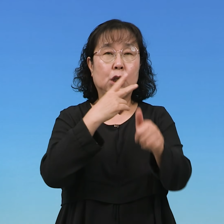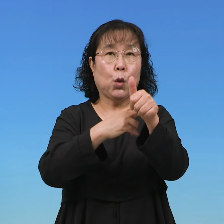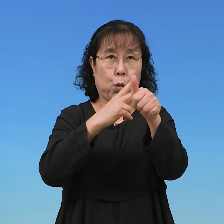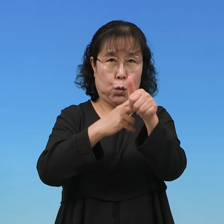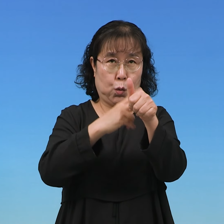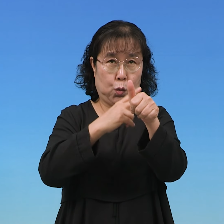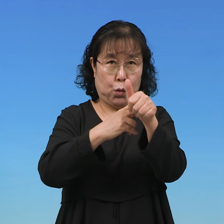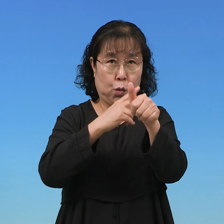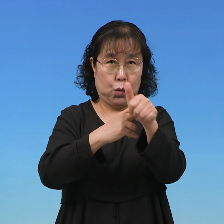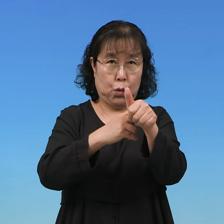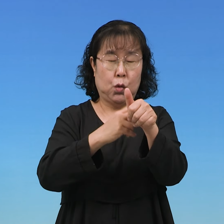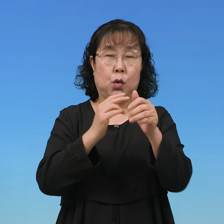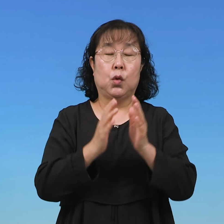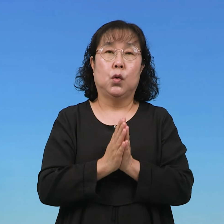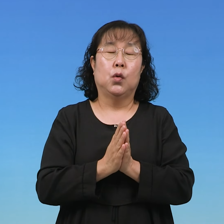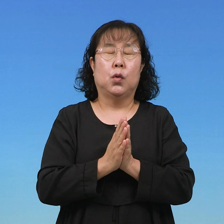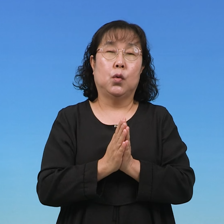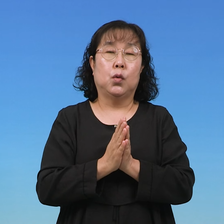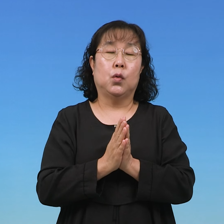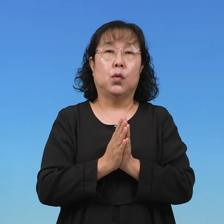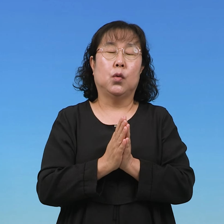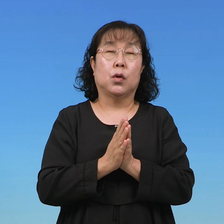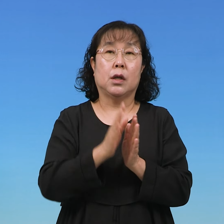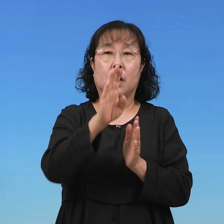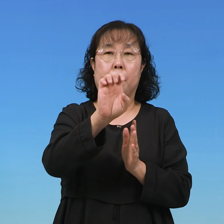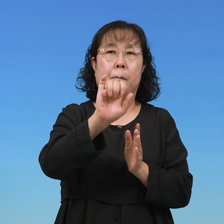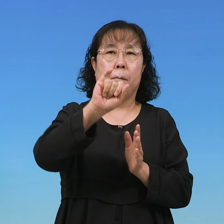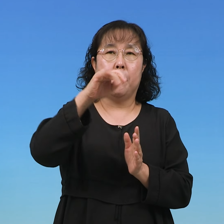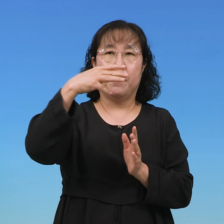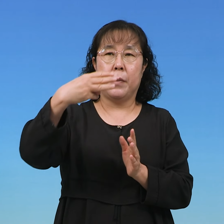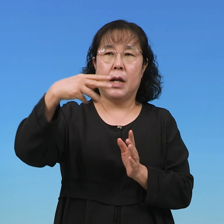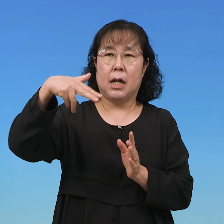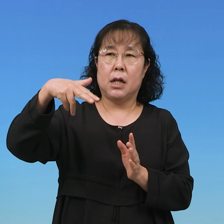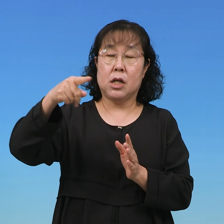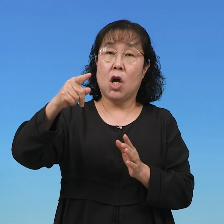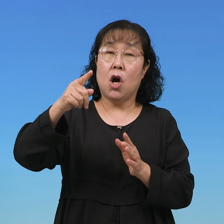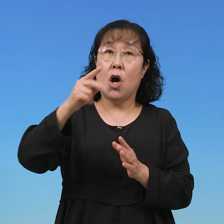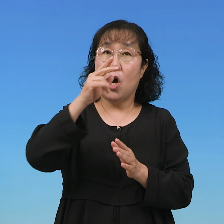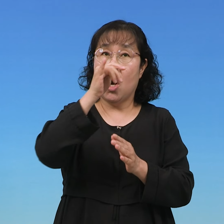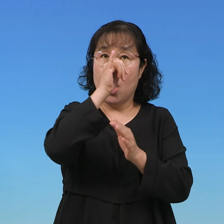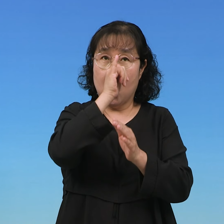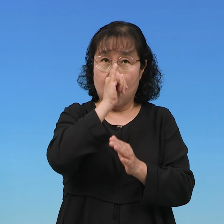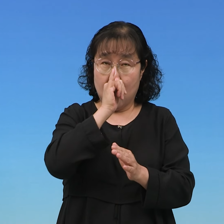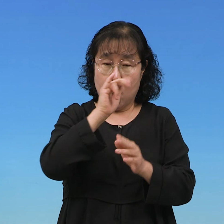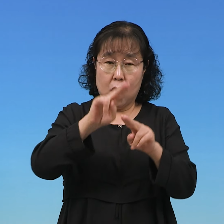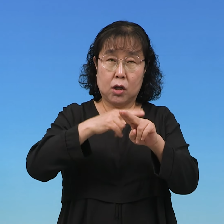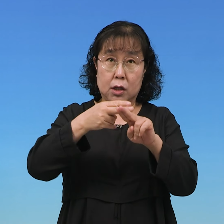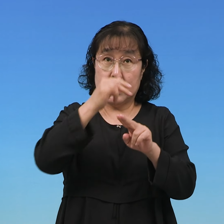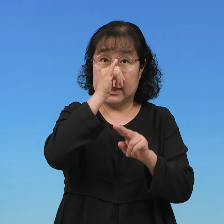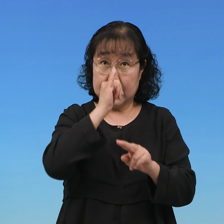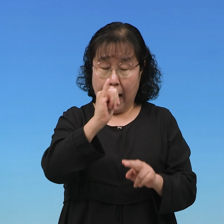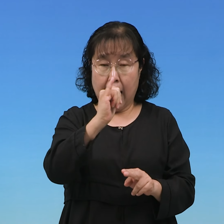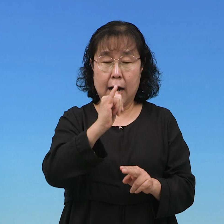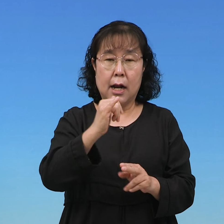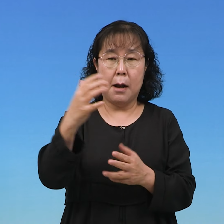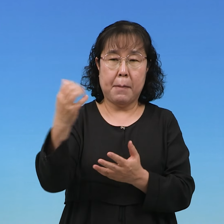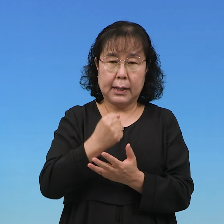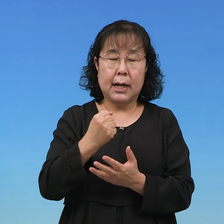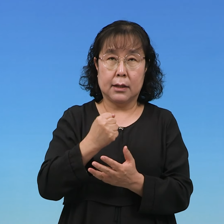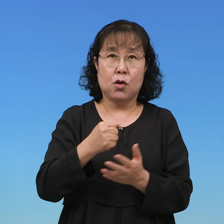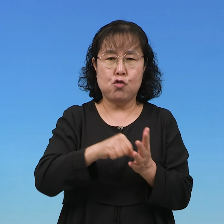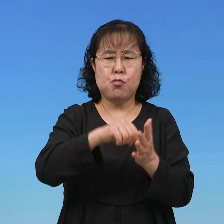노벨상이라고 불린다 그럽니다. 이 필저상을 수상하셔서 이제 이게 화제가 됐는데요. 이분이 그